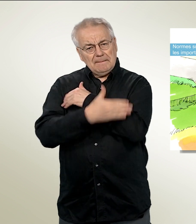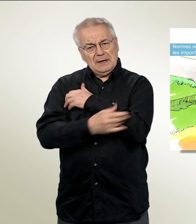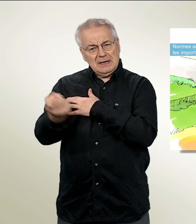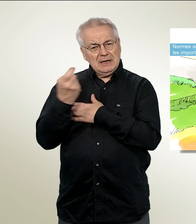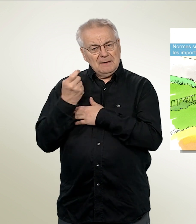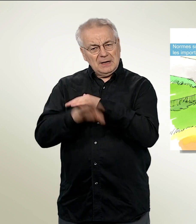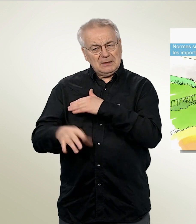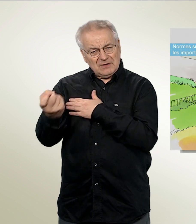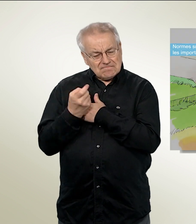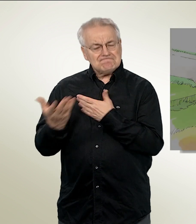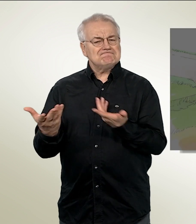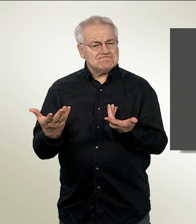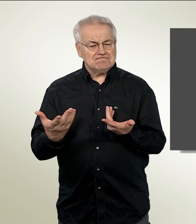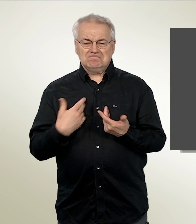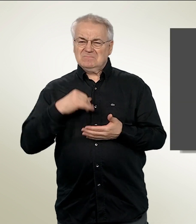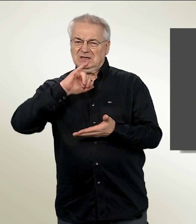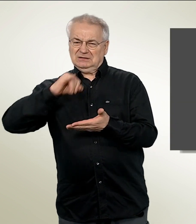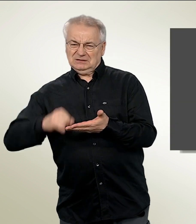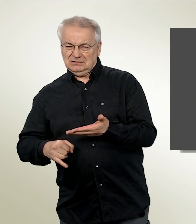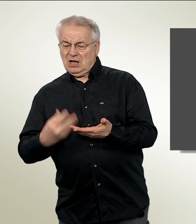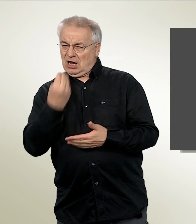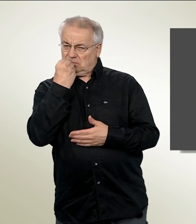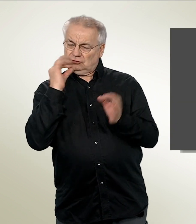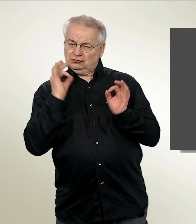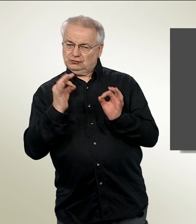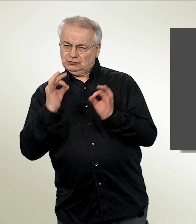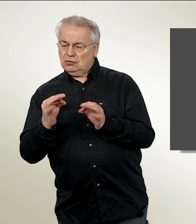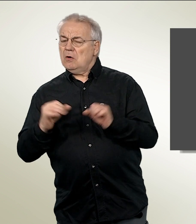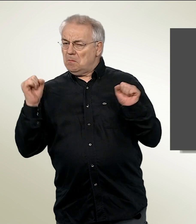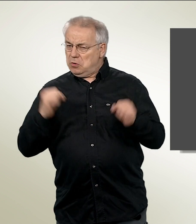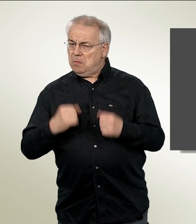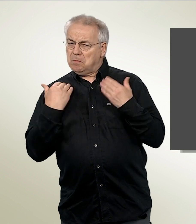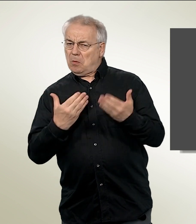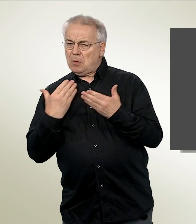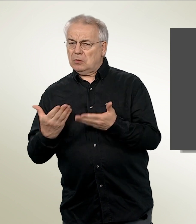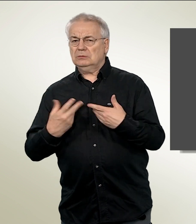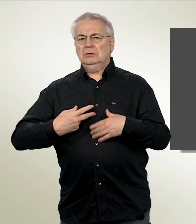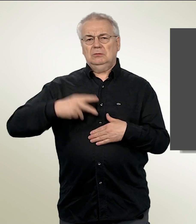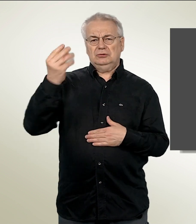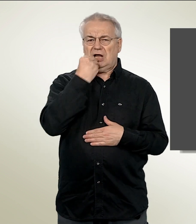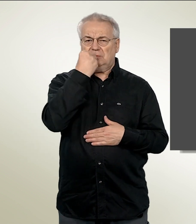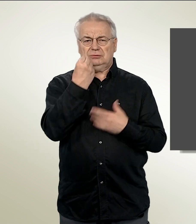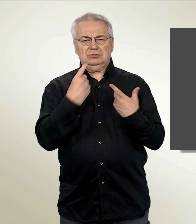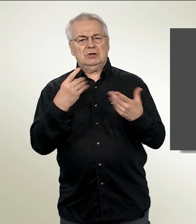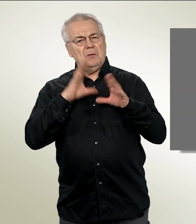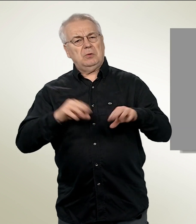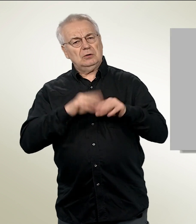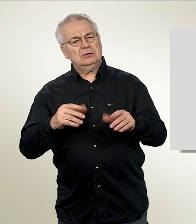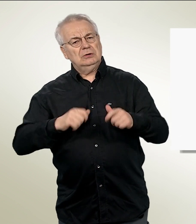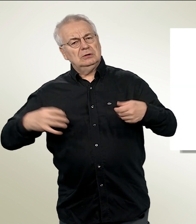Le comité avance que l'initiative pour des aliments équitables permet de proposer davantage de denrées alimentaires produites en accord avec